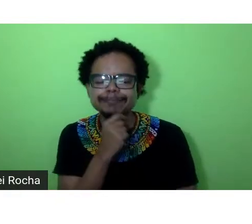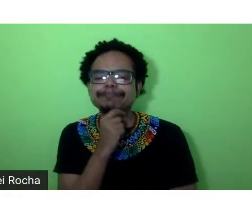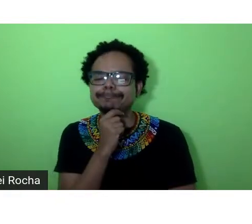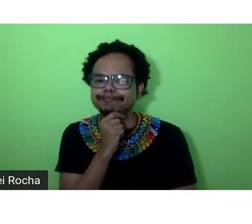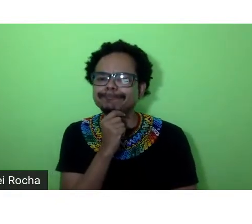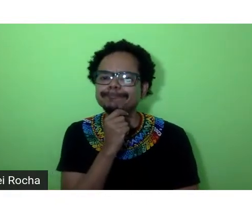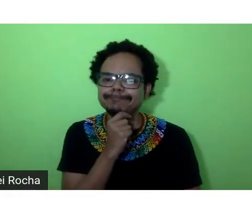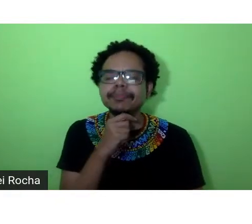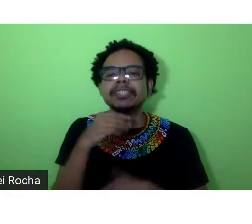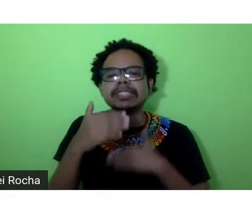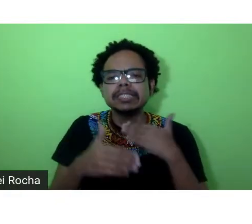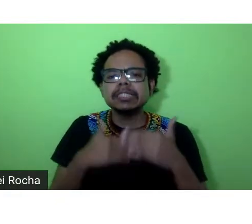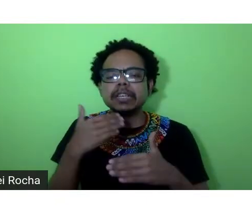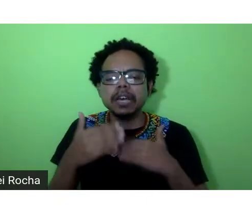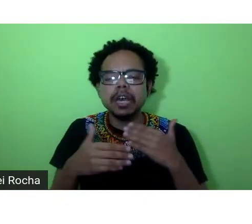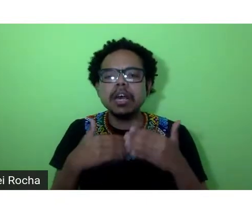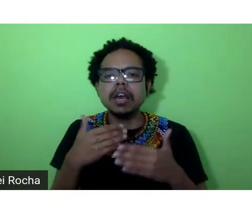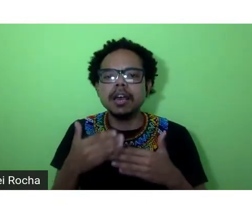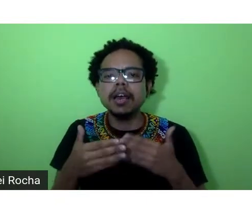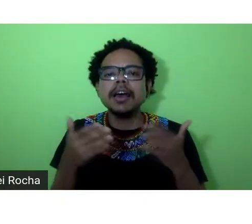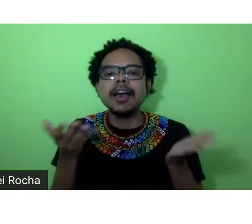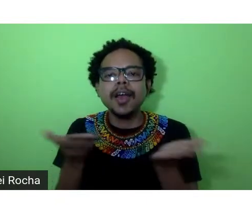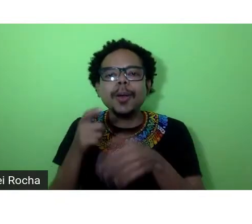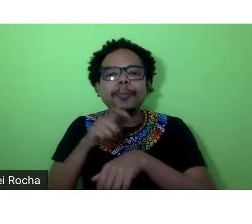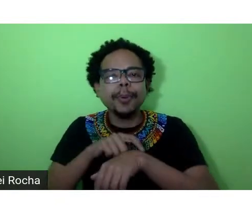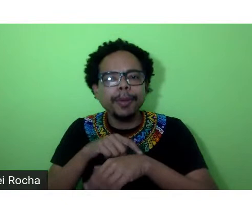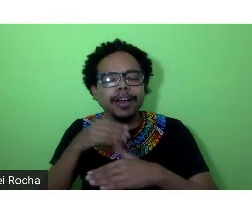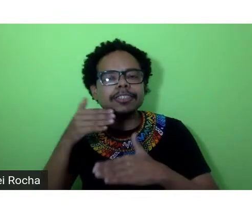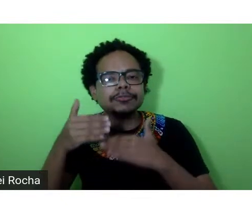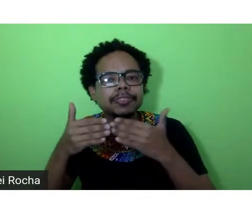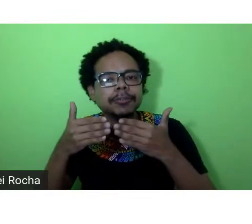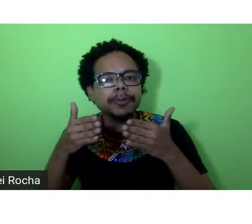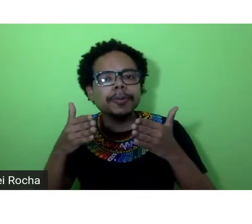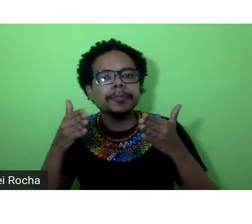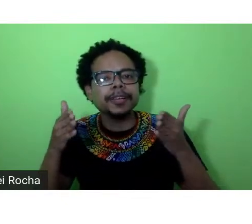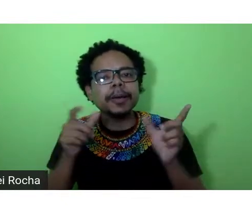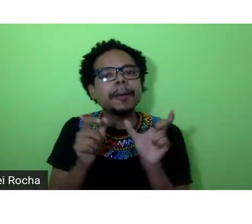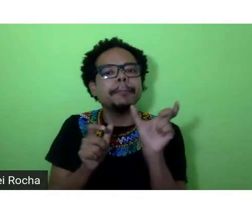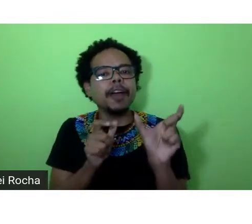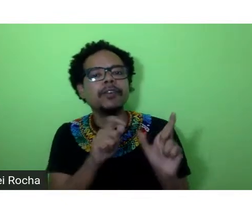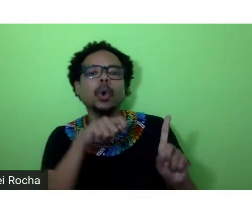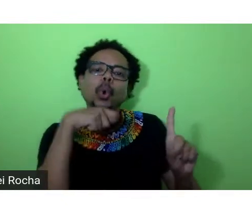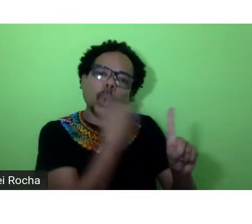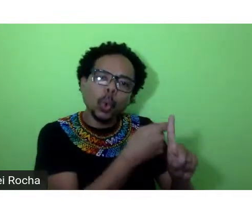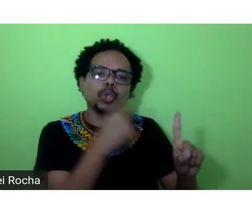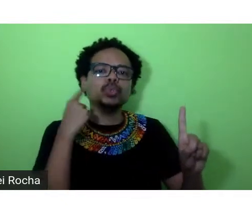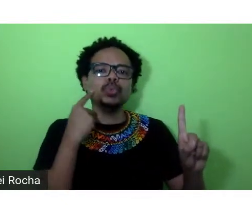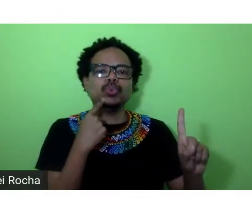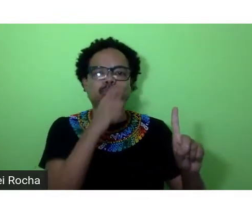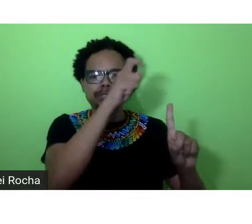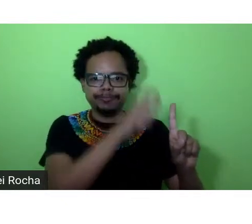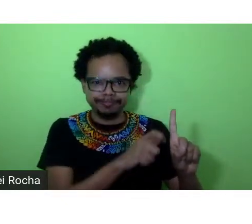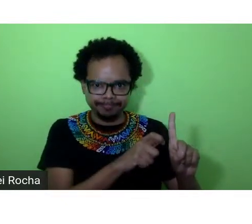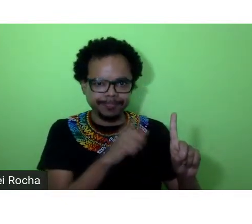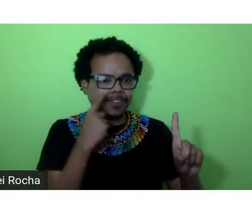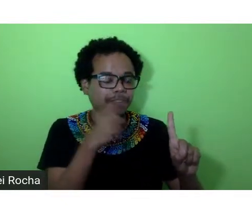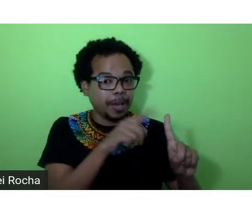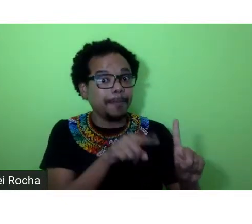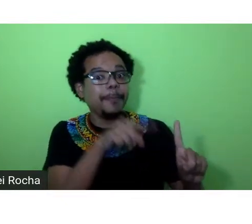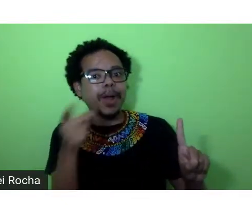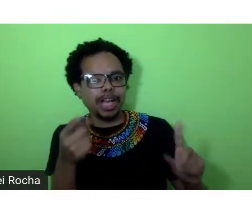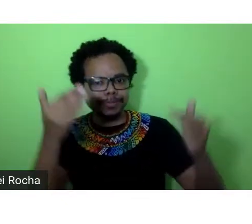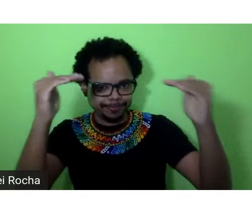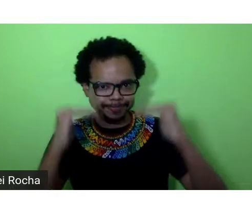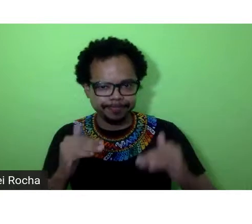natural a porta você se sente bem e vocês já viram que conforme Absurdos estão conversando na rua as pessoas estão lindo olhando